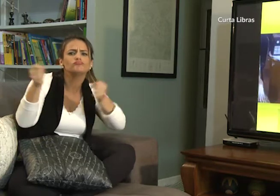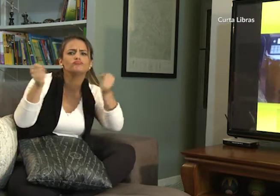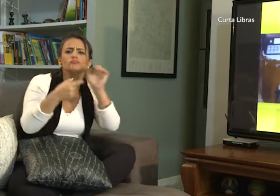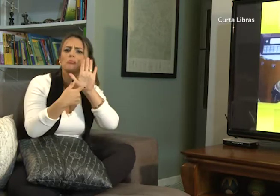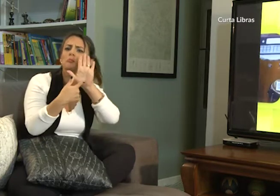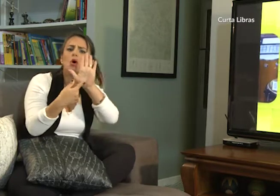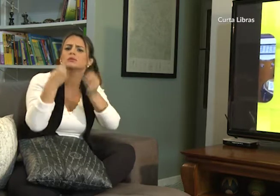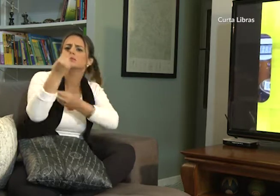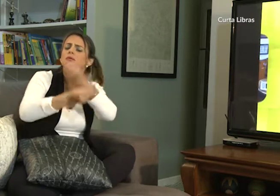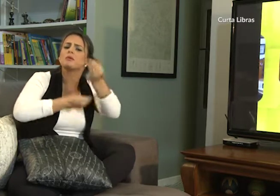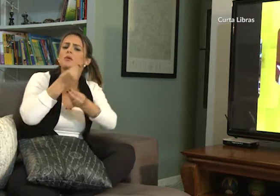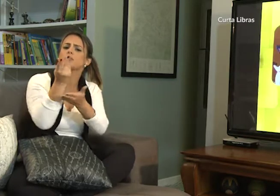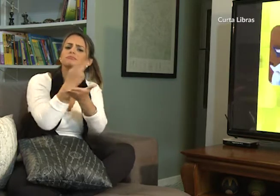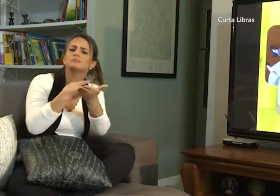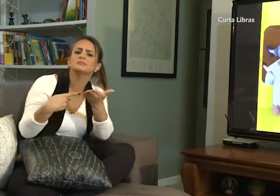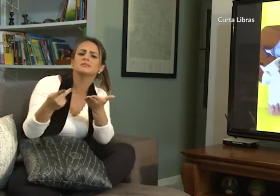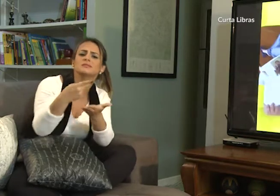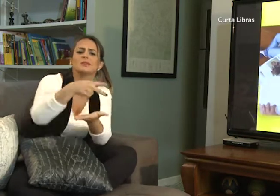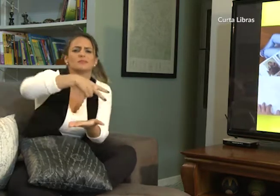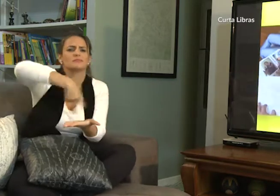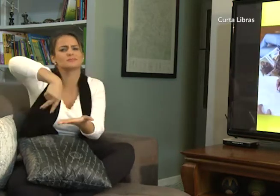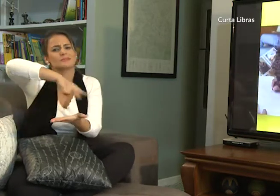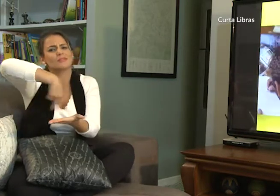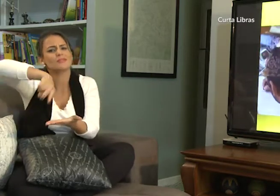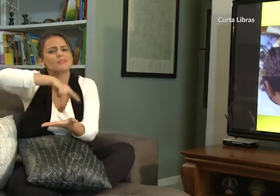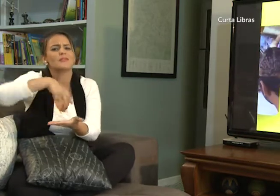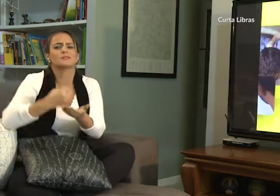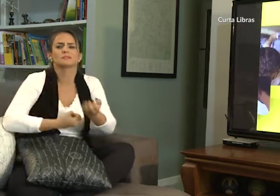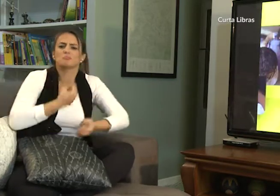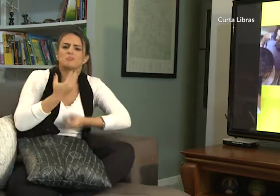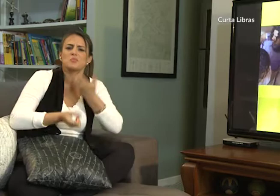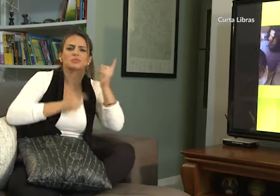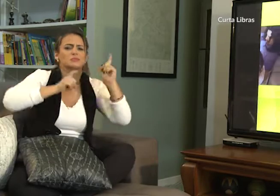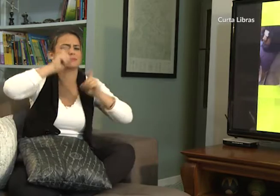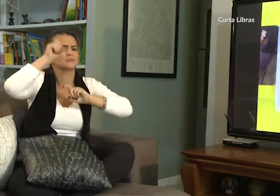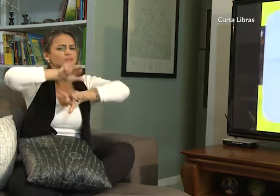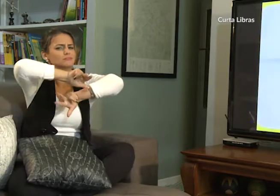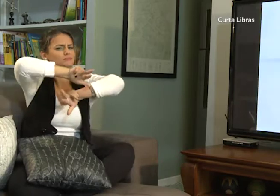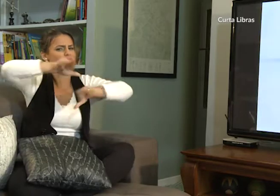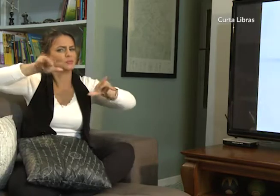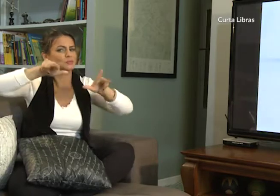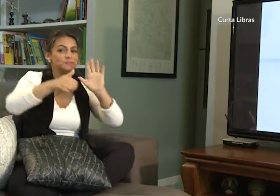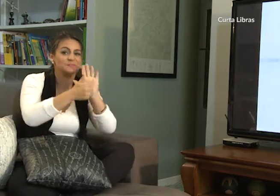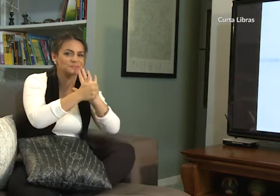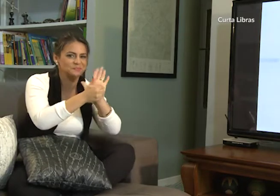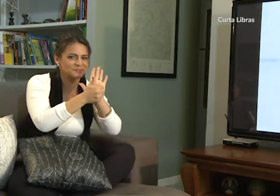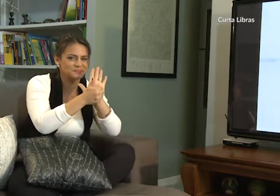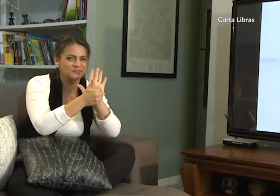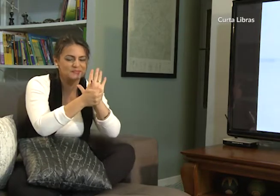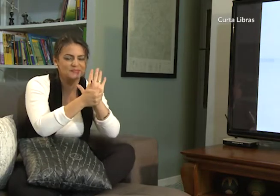pessoas surdas e suas habilidades no desenho, dança, poesia e expressão facial. Fique atento!